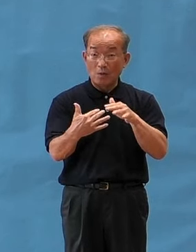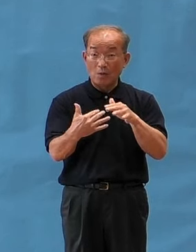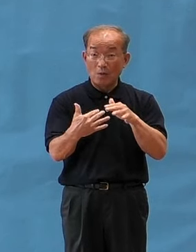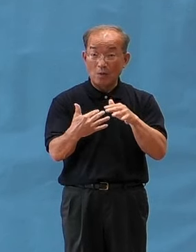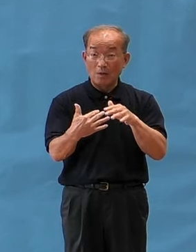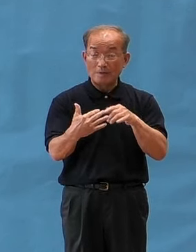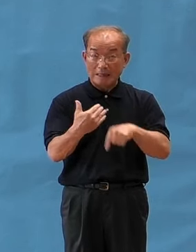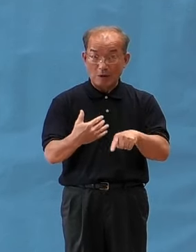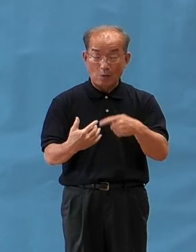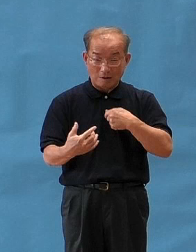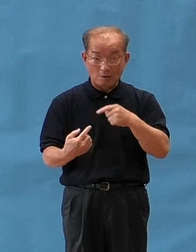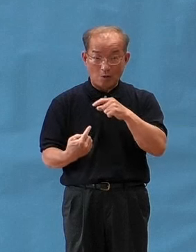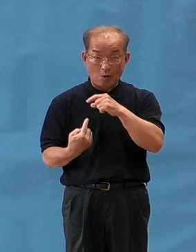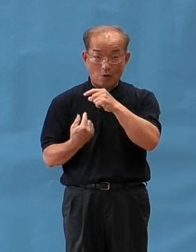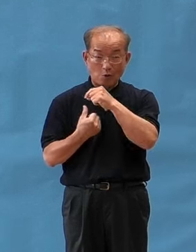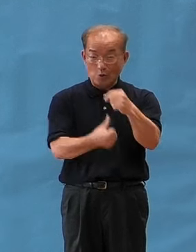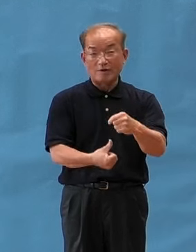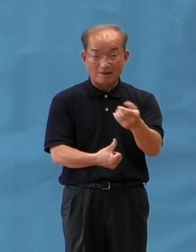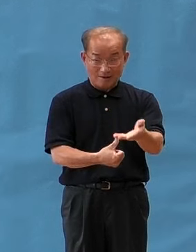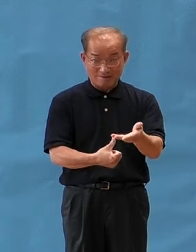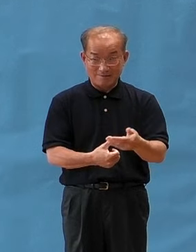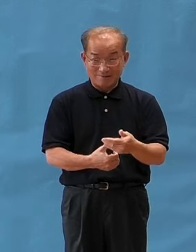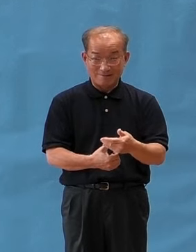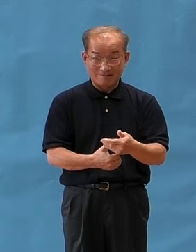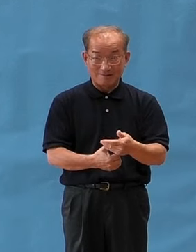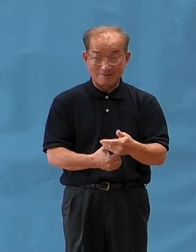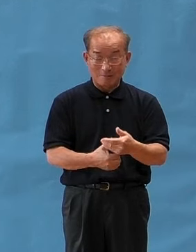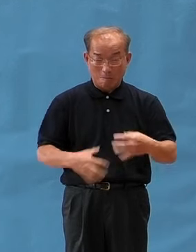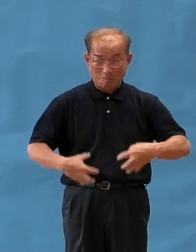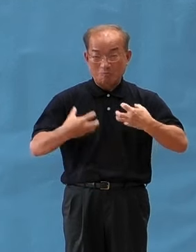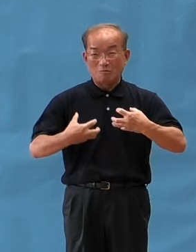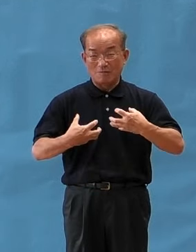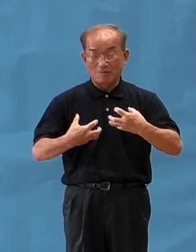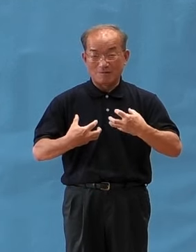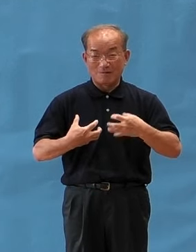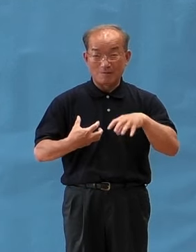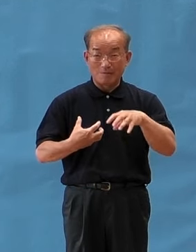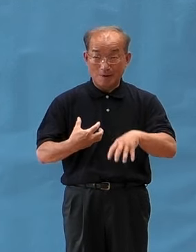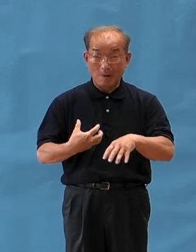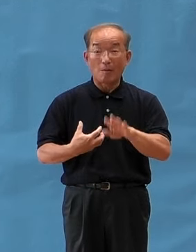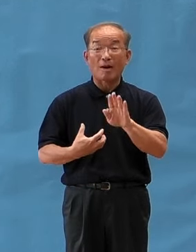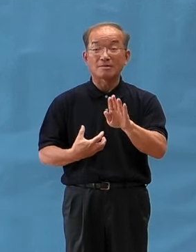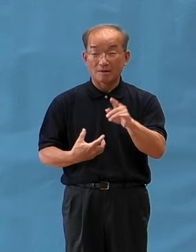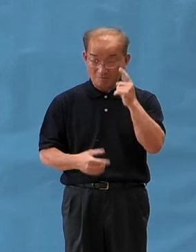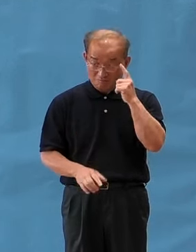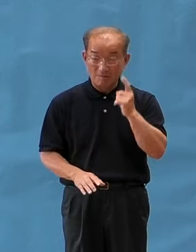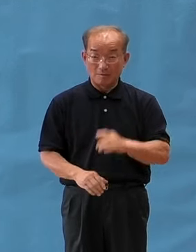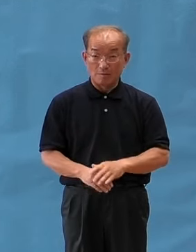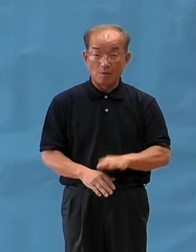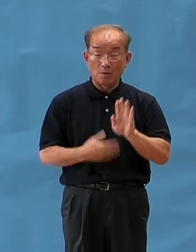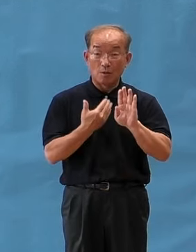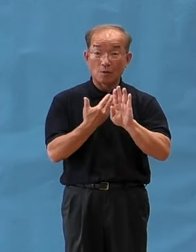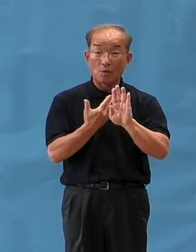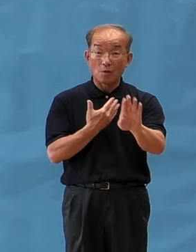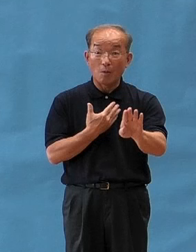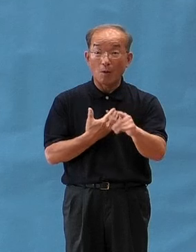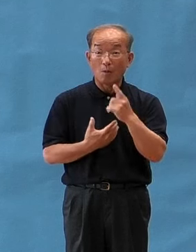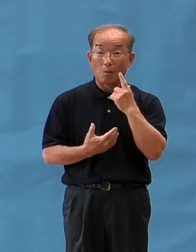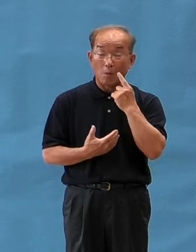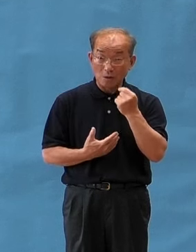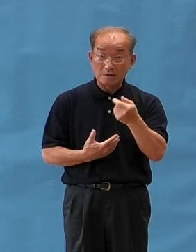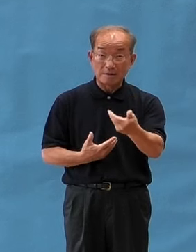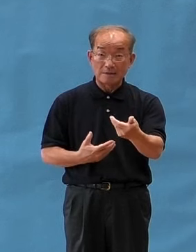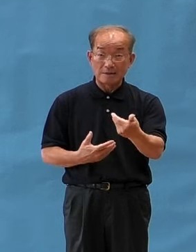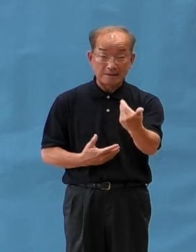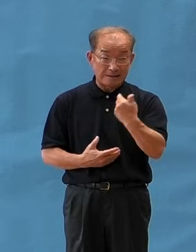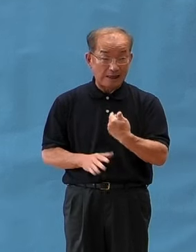この場に呼んだんだみたいな、ちょっと怒りをこうの感じを出される部分もあったと思うんですが、やはり今後もこうした、まあ、依頼という